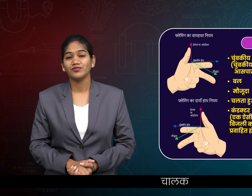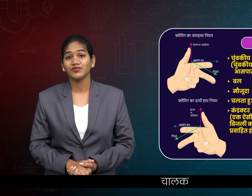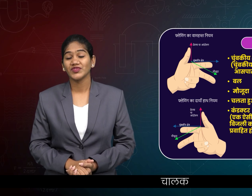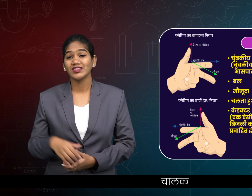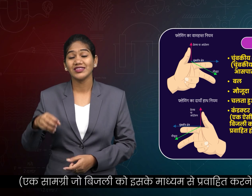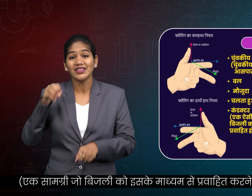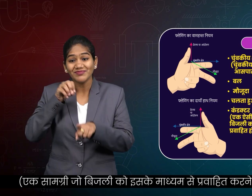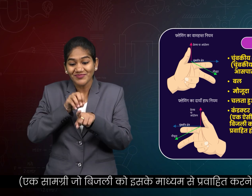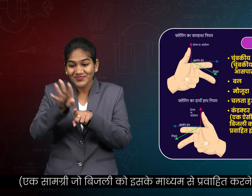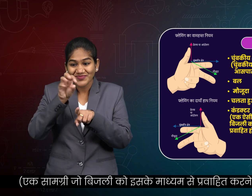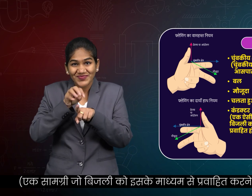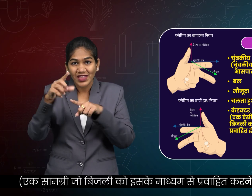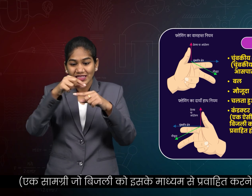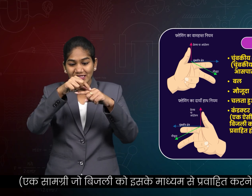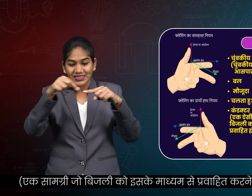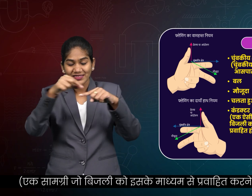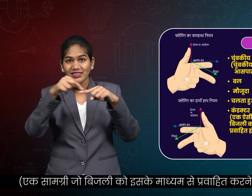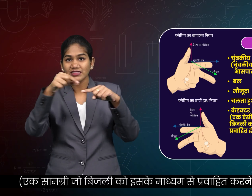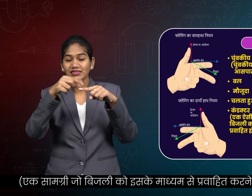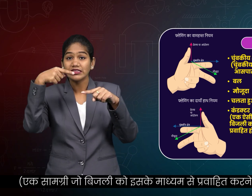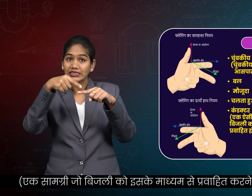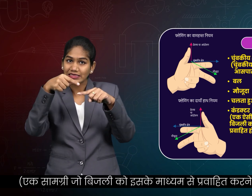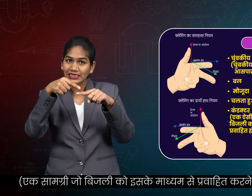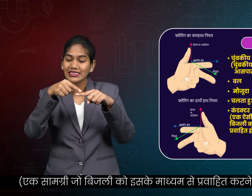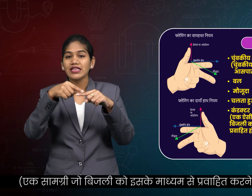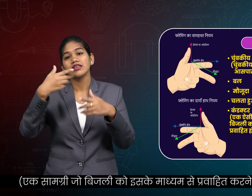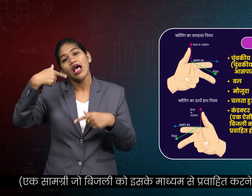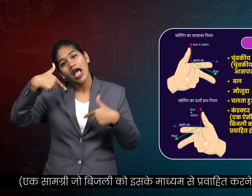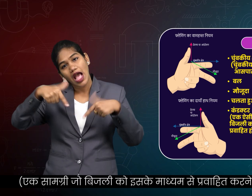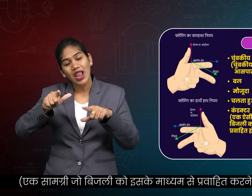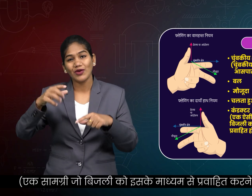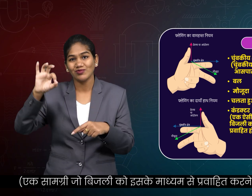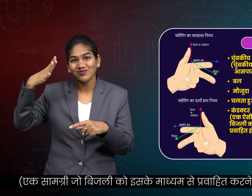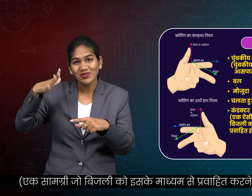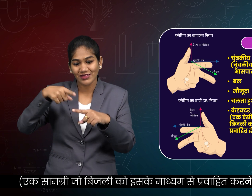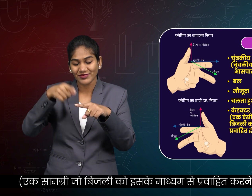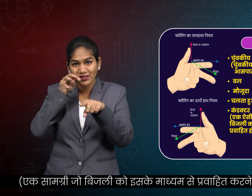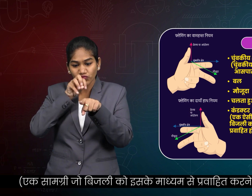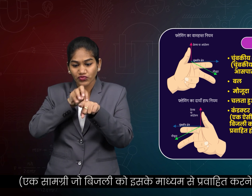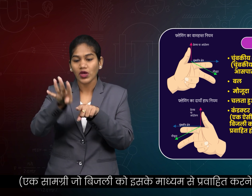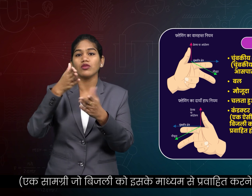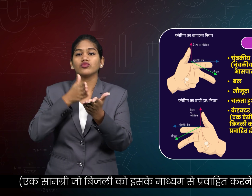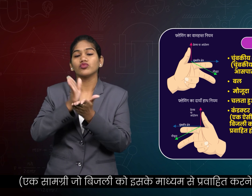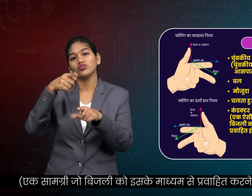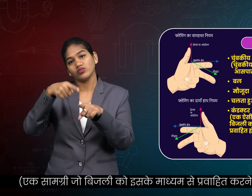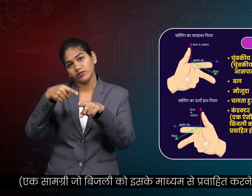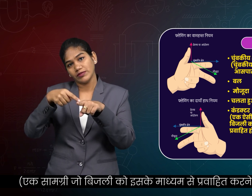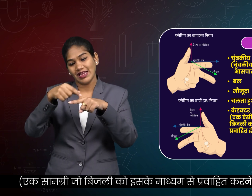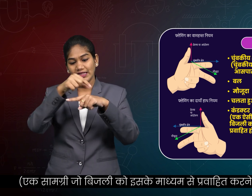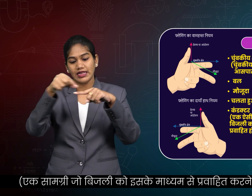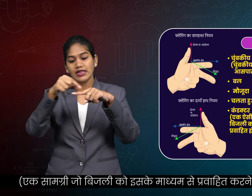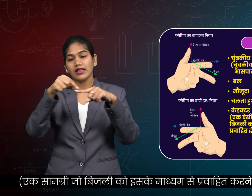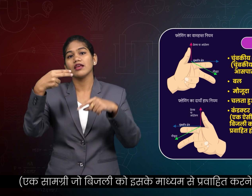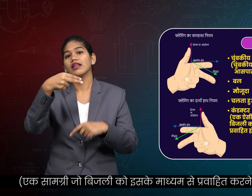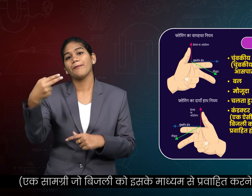चालक, एक सामग्री जो बिजली को इसके माध्यम से प्रवाहित करने की अनुमति देती